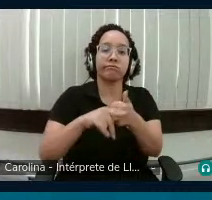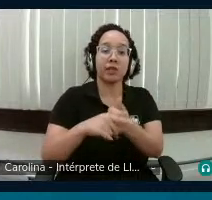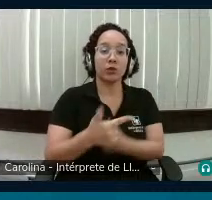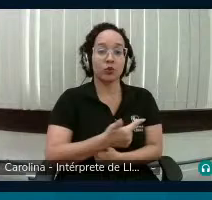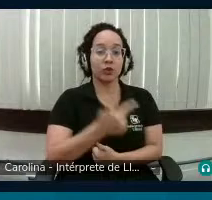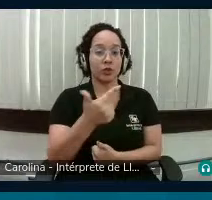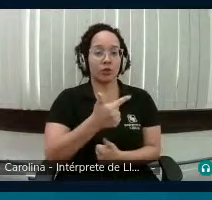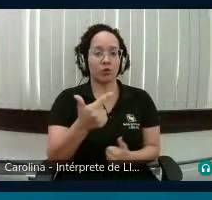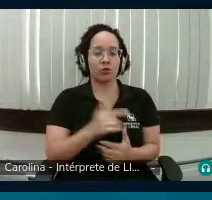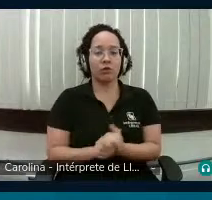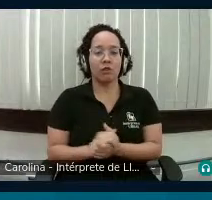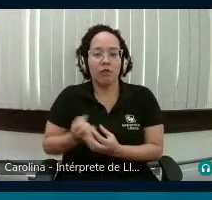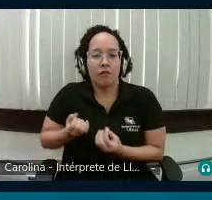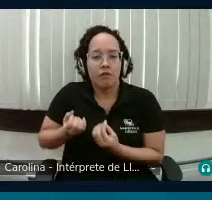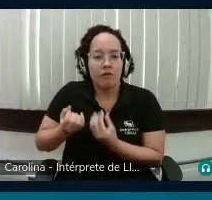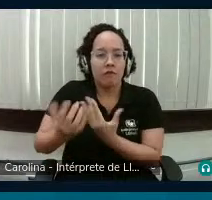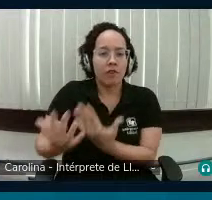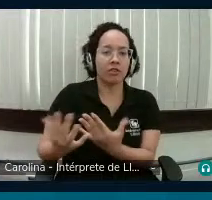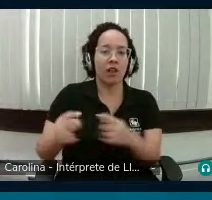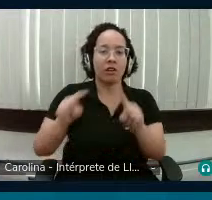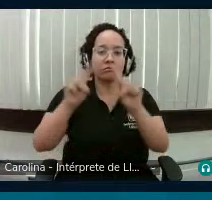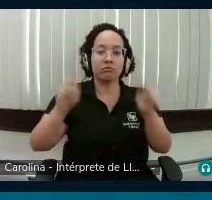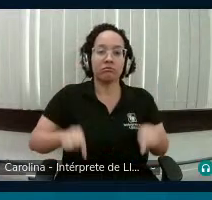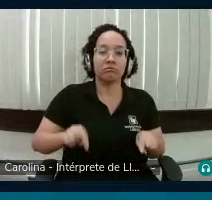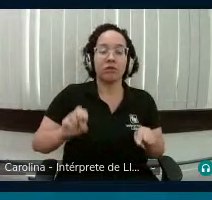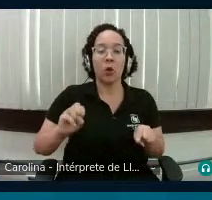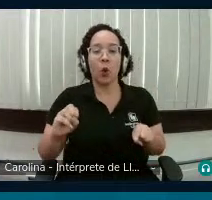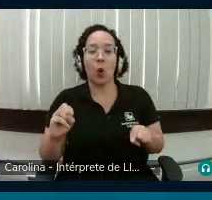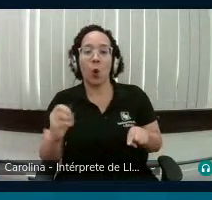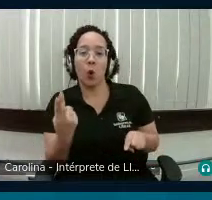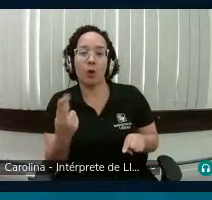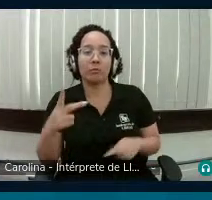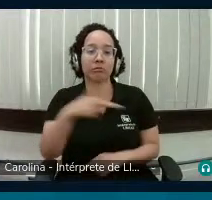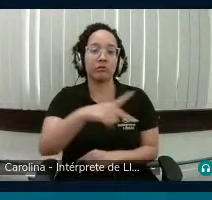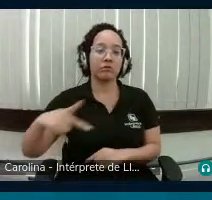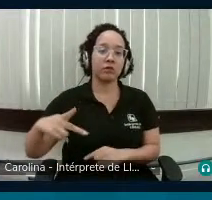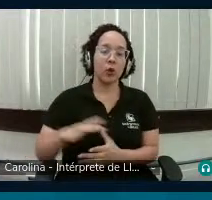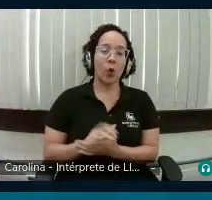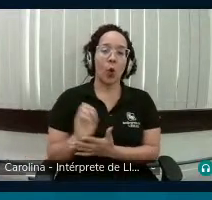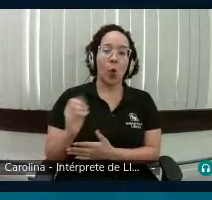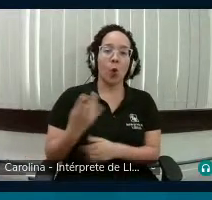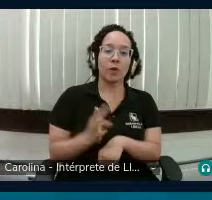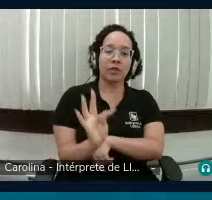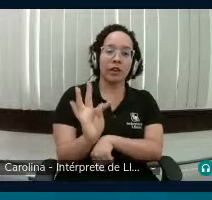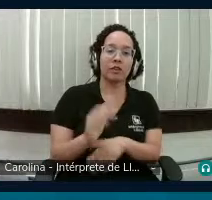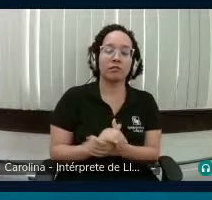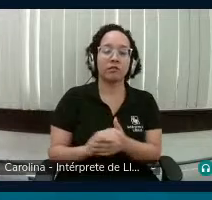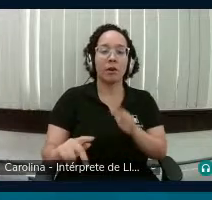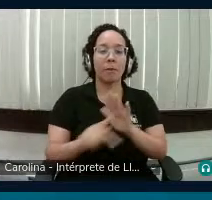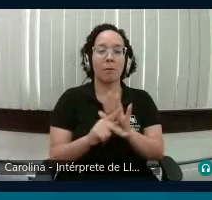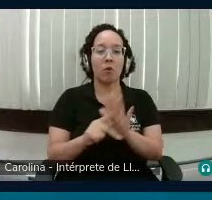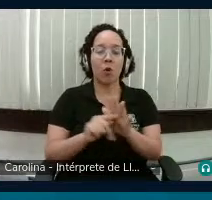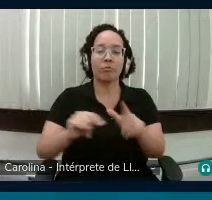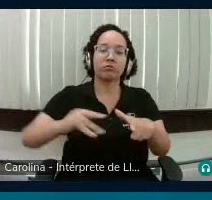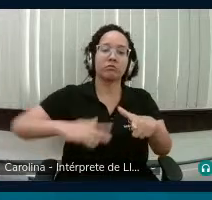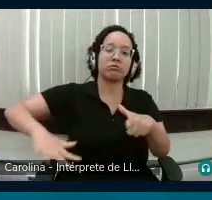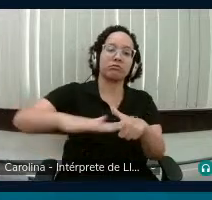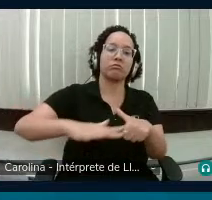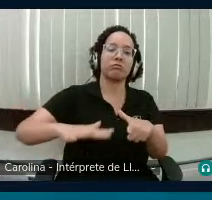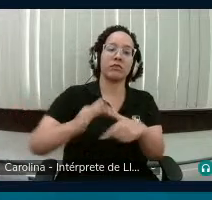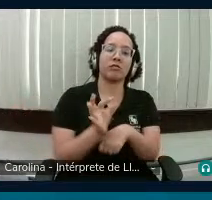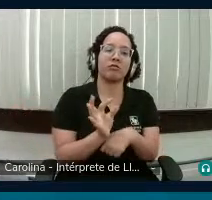nossos servidores, independente se são docentes ou técnicos. Estou falando aqui especialmente da rede federal, né, claro que tem outras